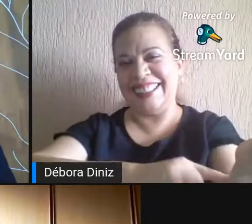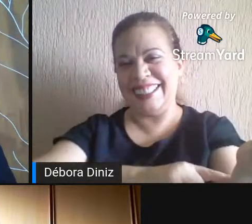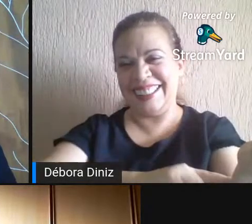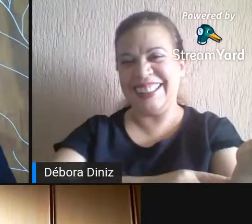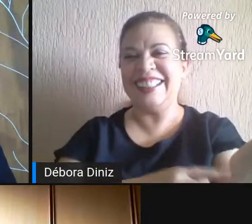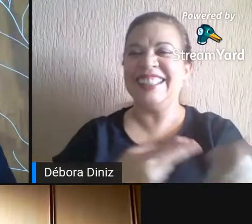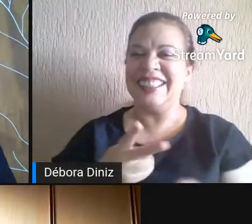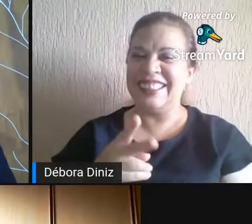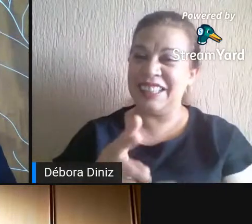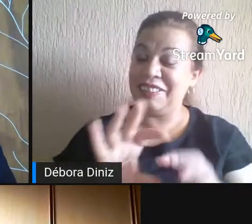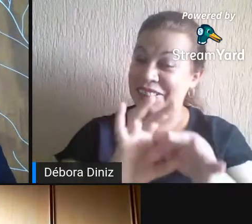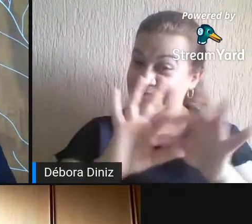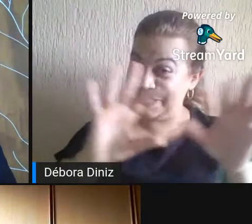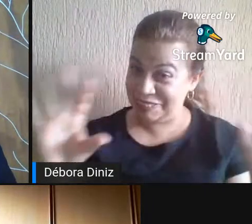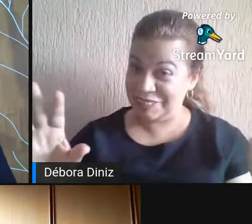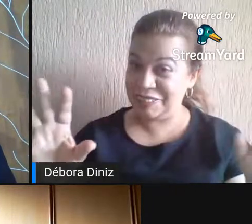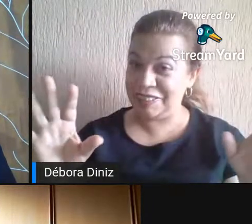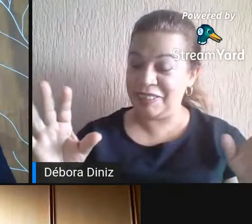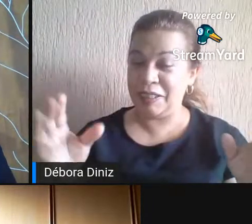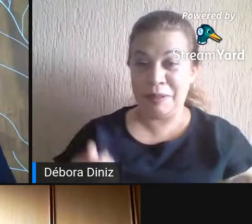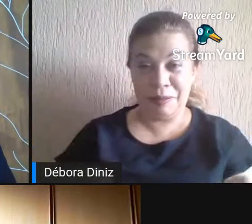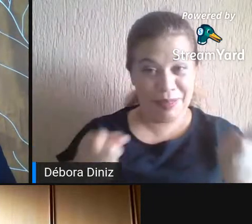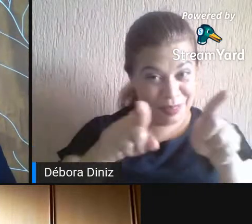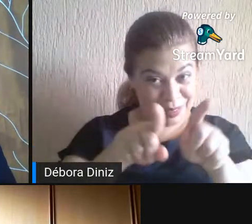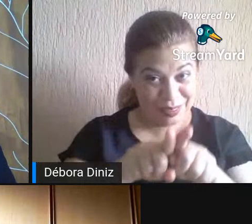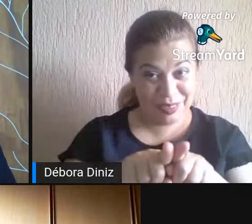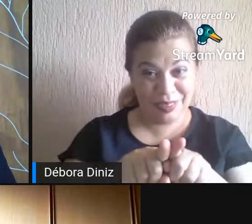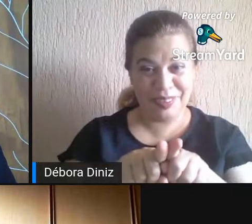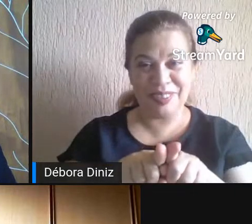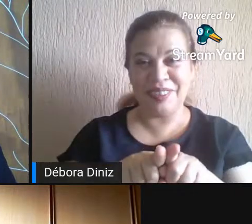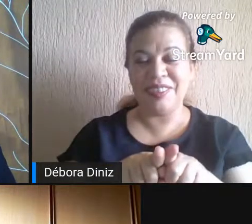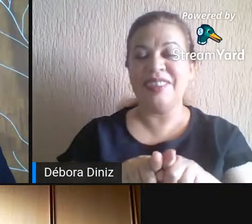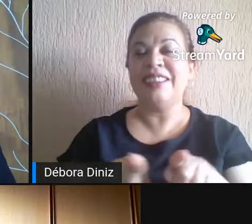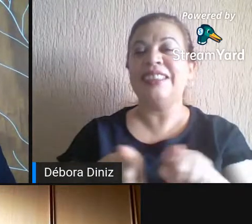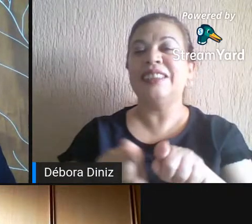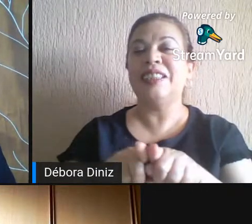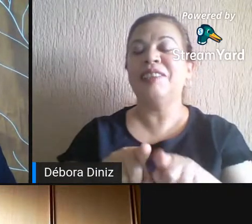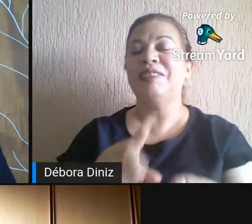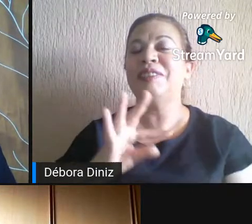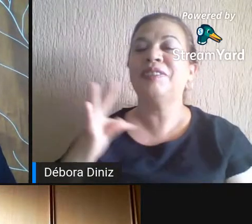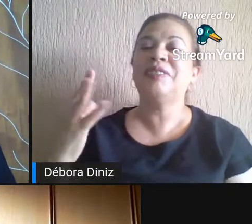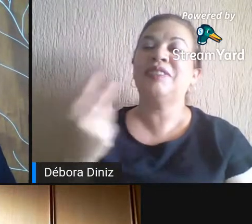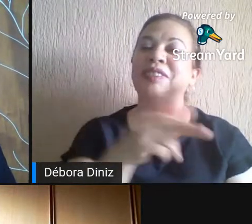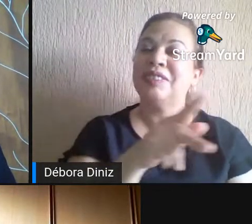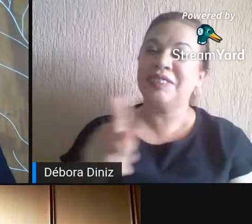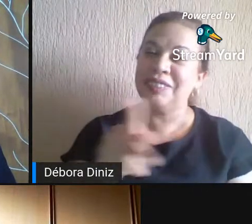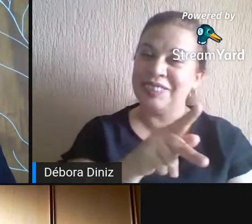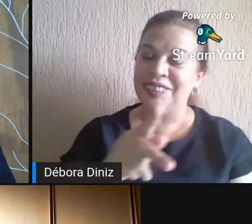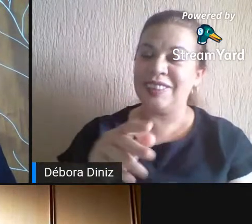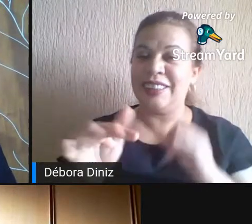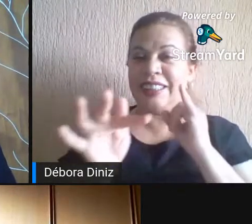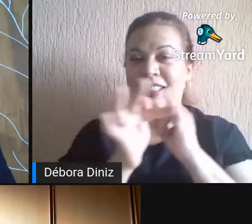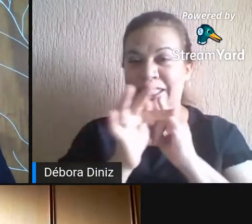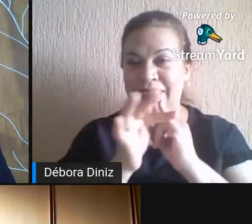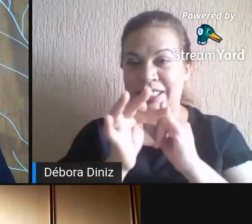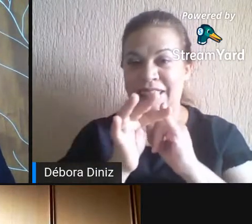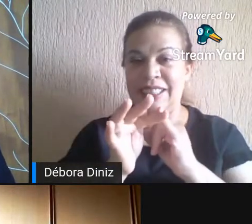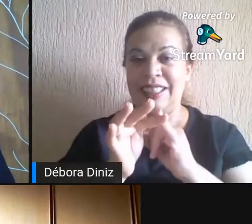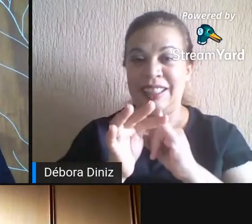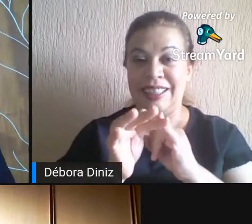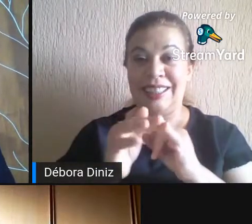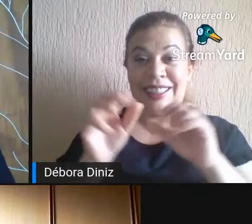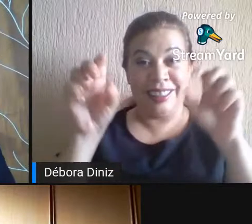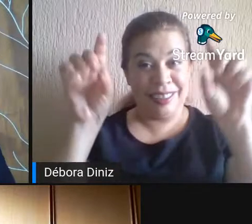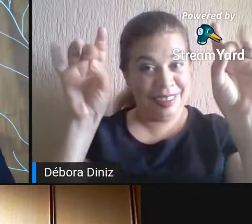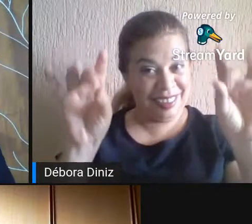sempre disponíveis a somar conosco, a todos os docentes do Instituto, de modo especial a essa equipe